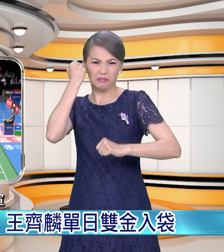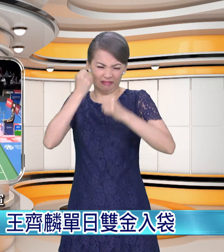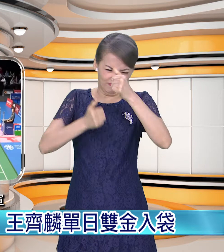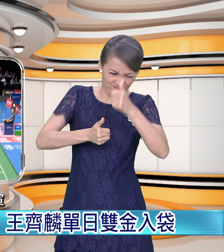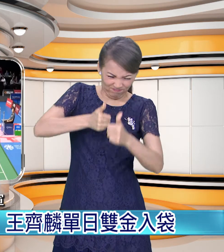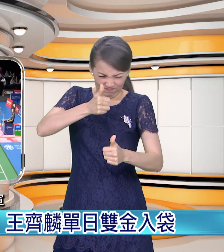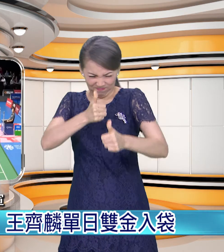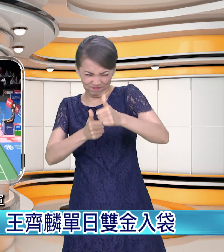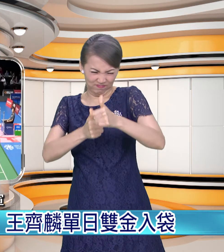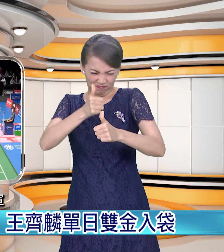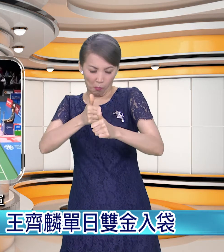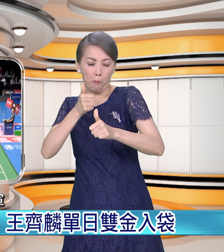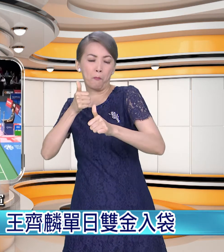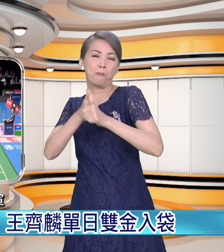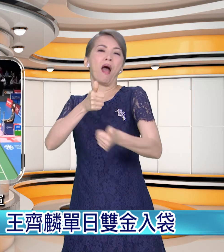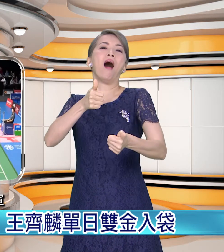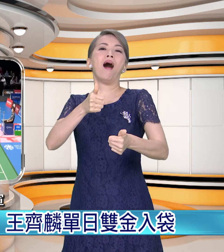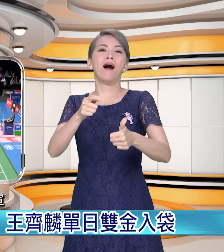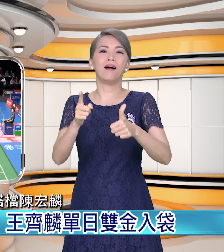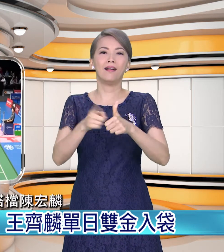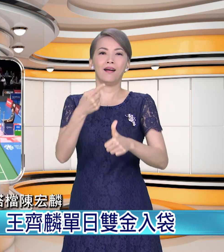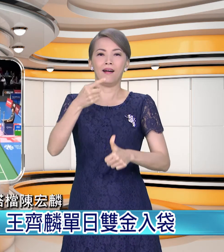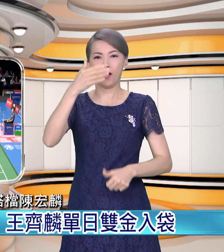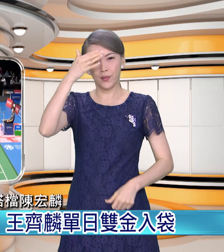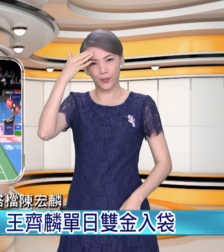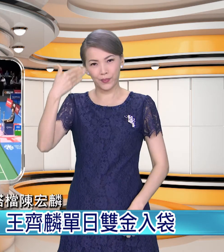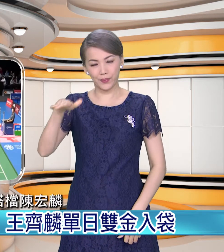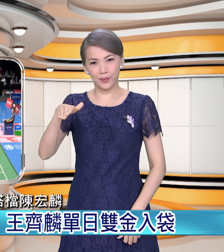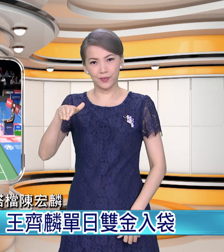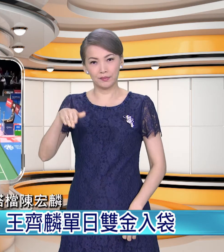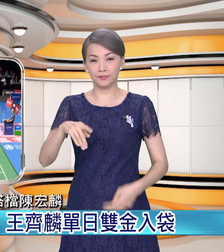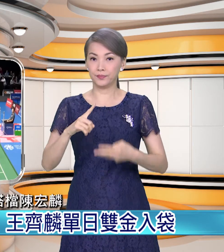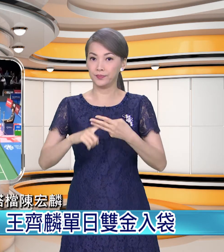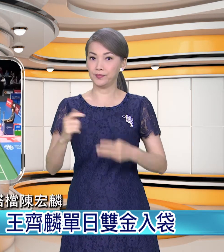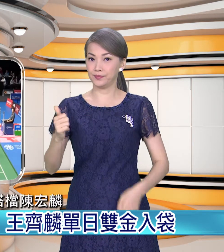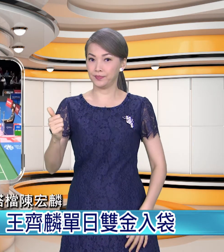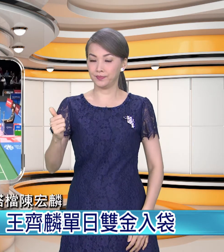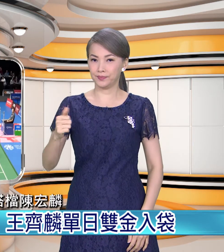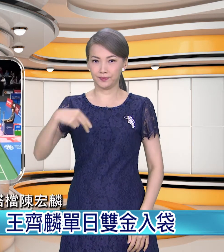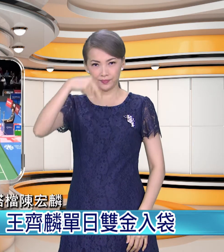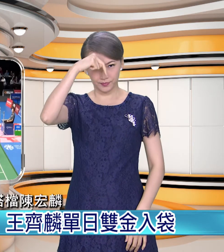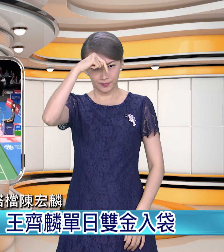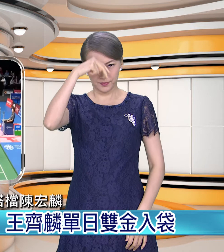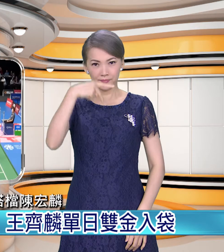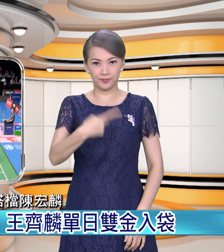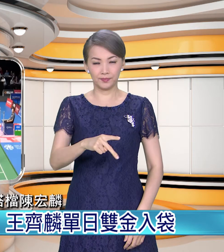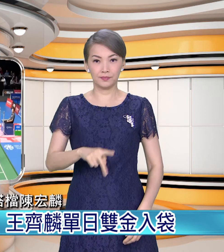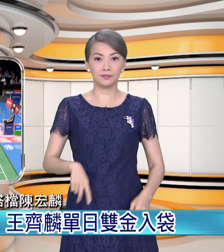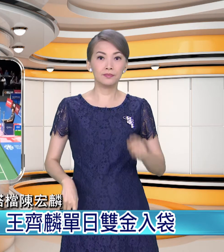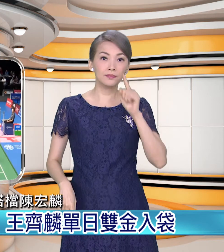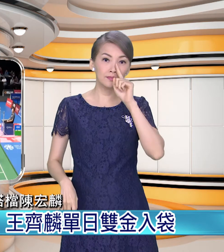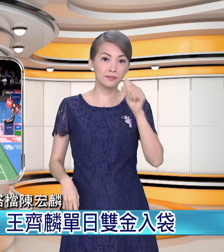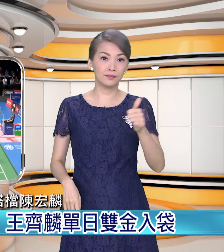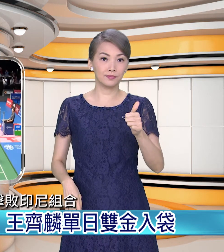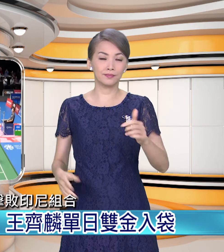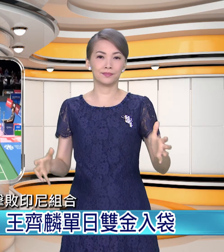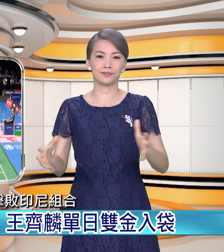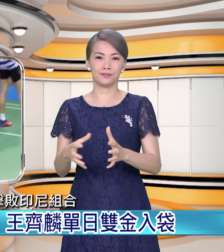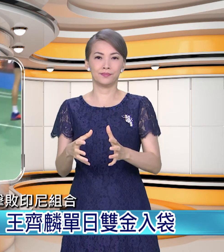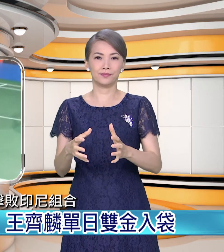地抱回了冠军。而下午，王麒麟再和搭档陈宏琳也在男双